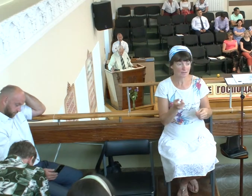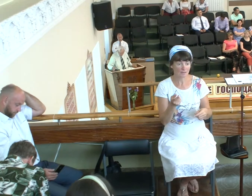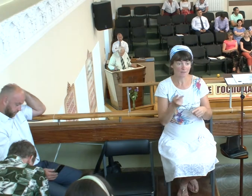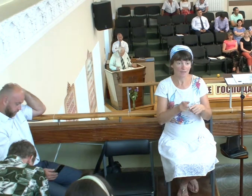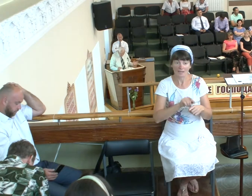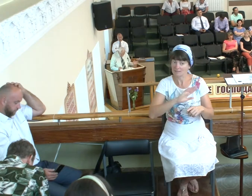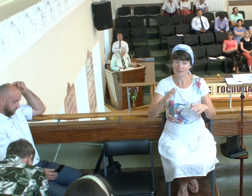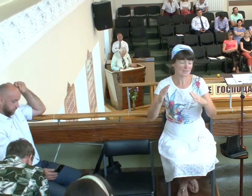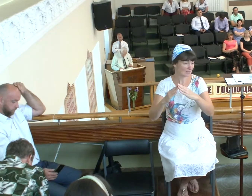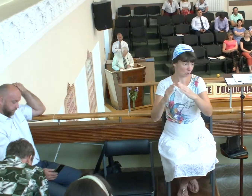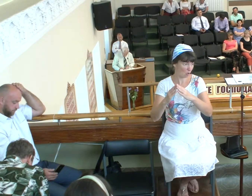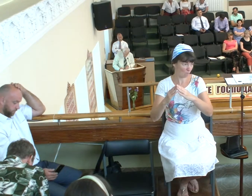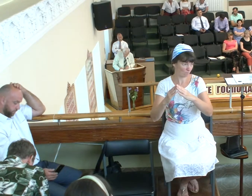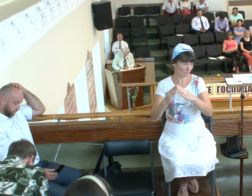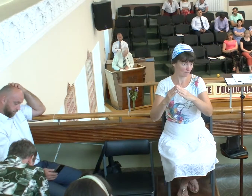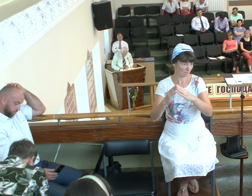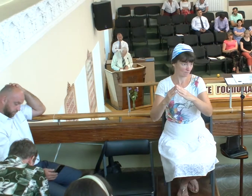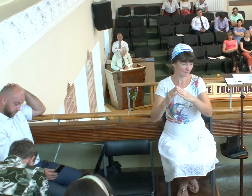проехали,